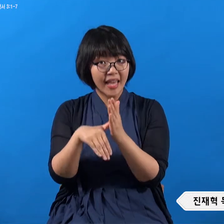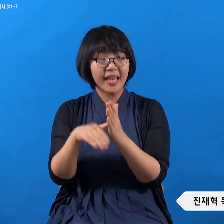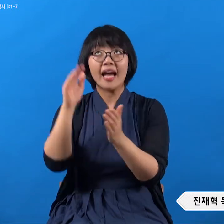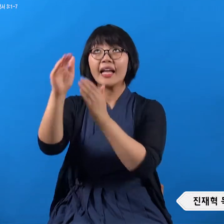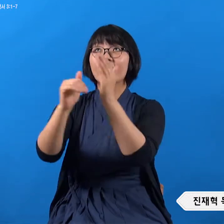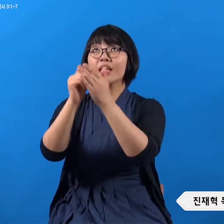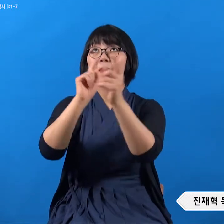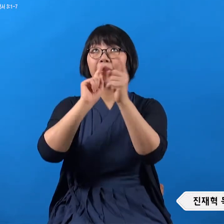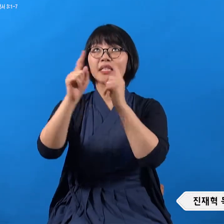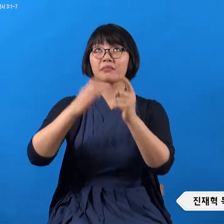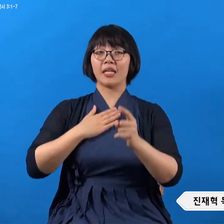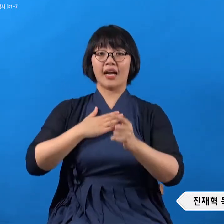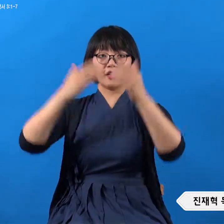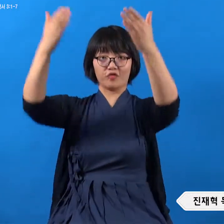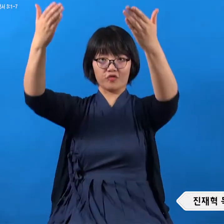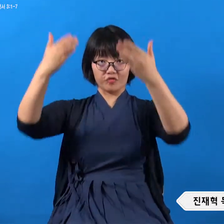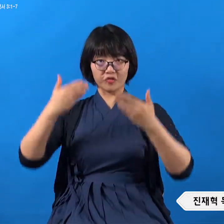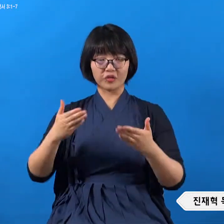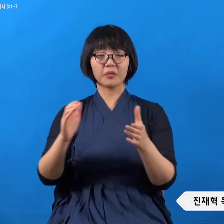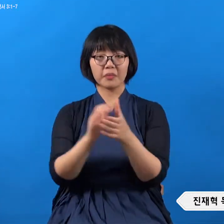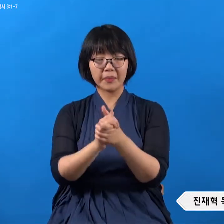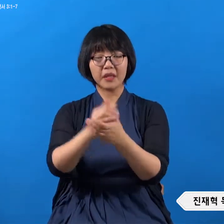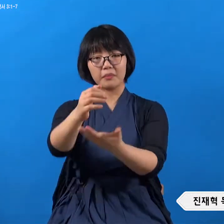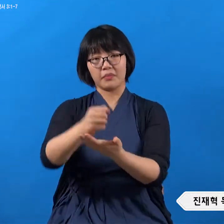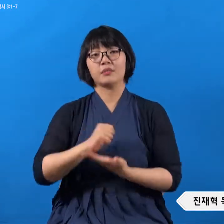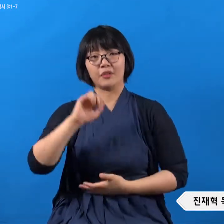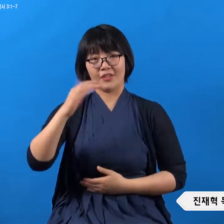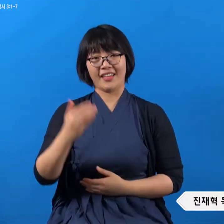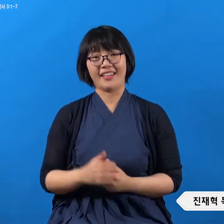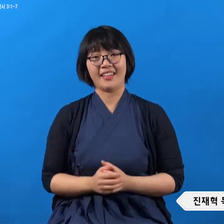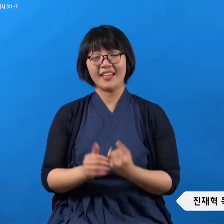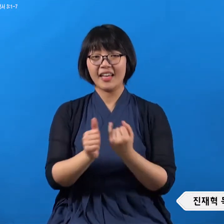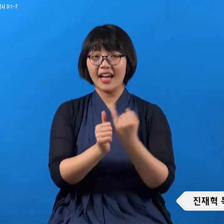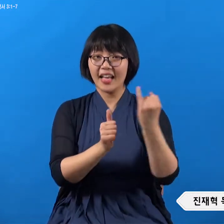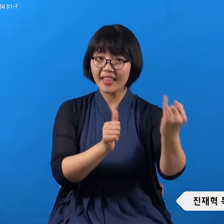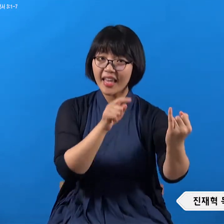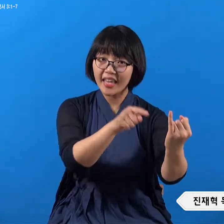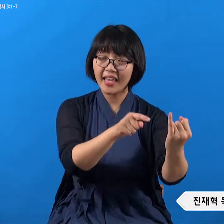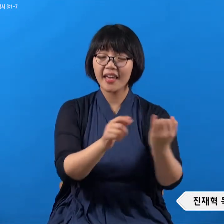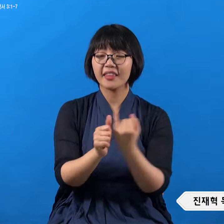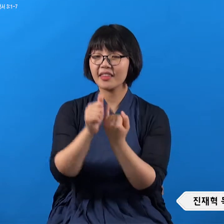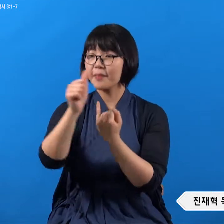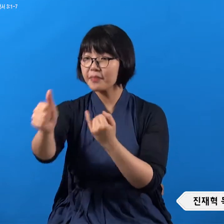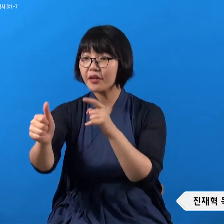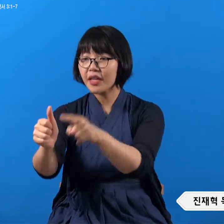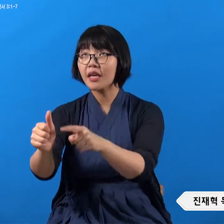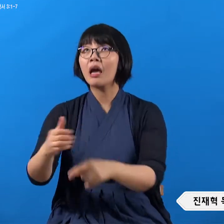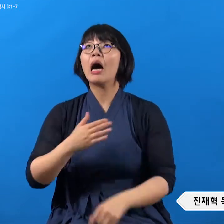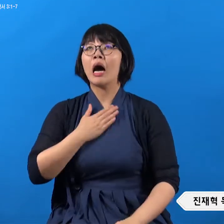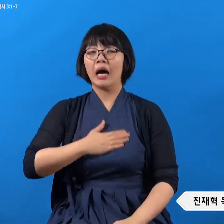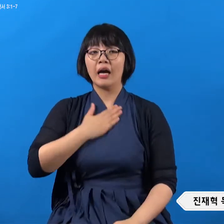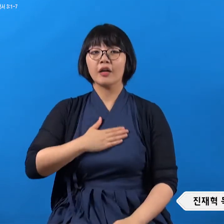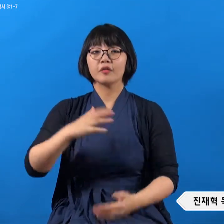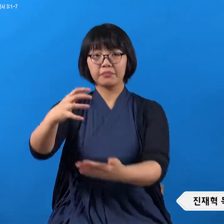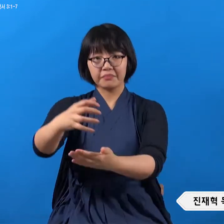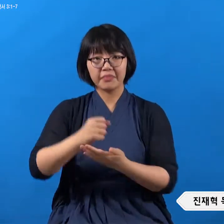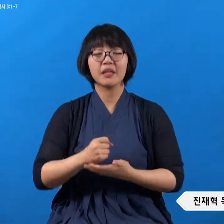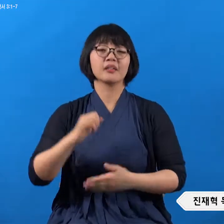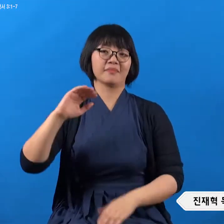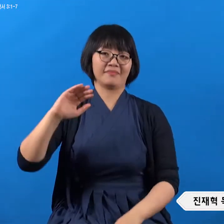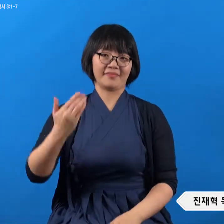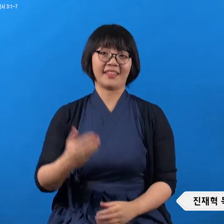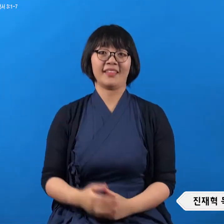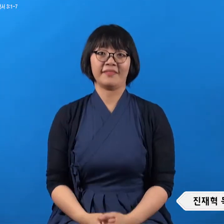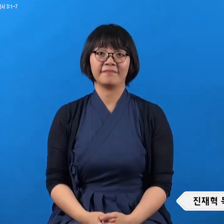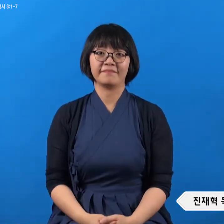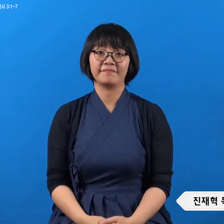주신 하나님의 말씀으로 아내는 아내에게 남편은 남편에게 주시는 말씀으로 하나님의